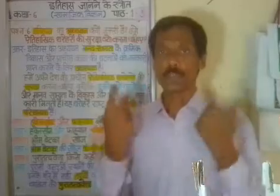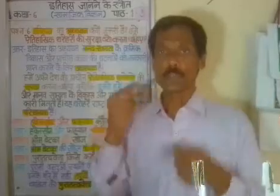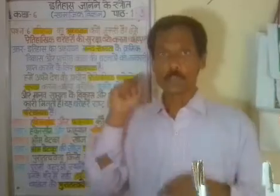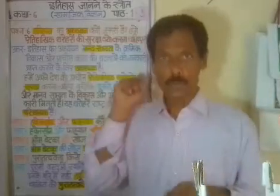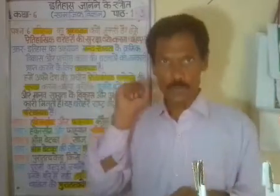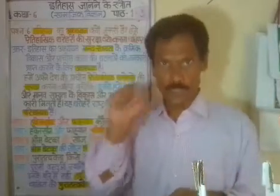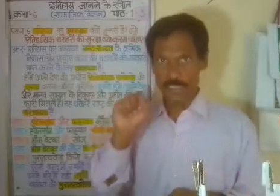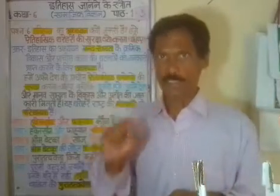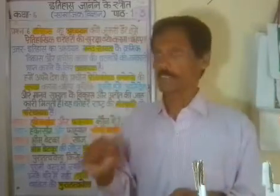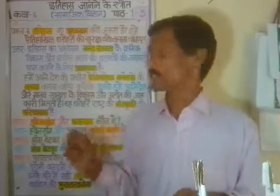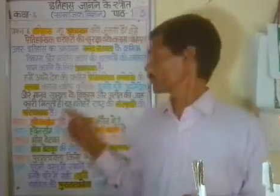क्योंकि